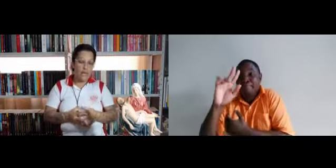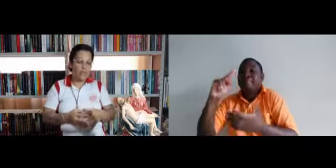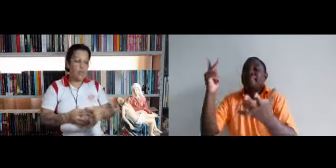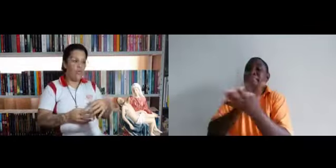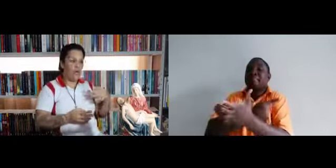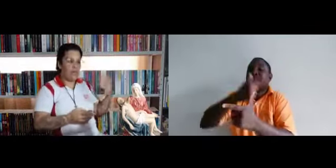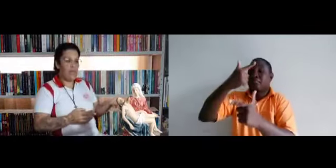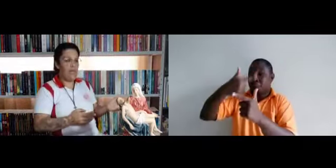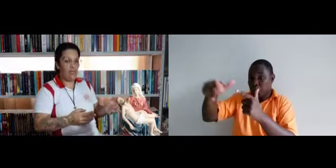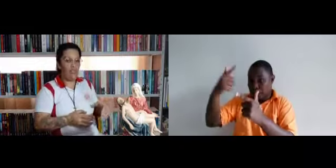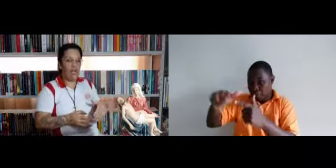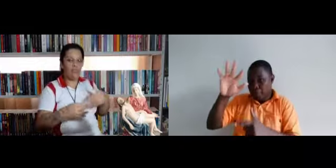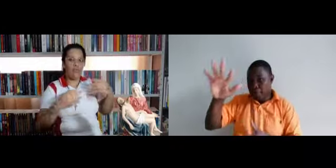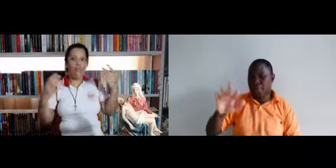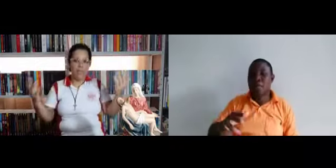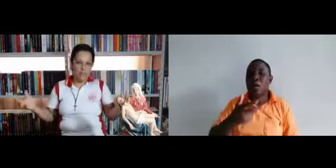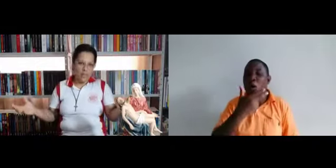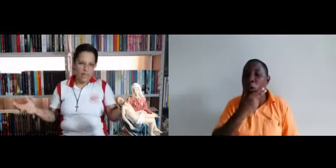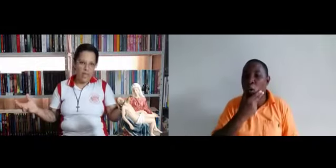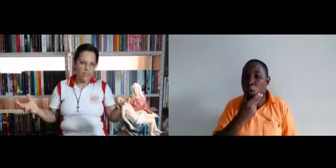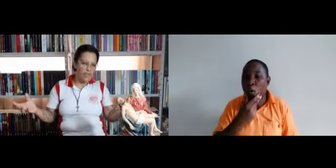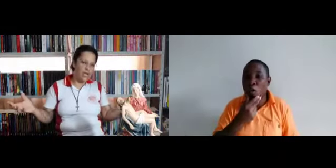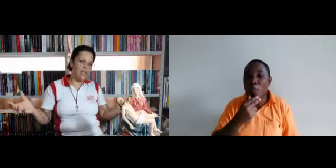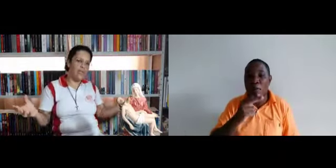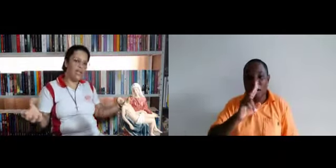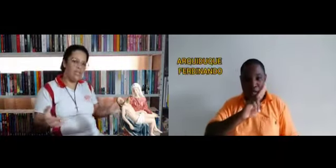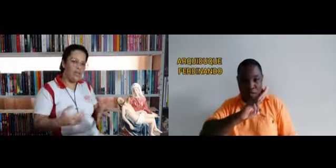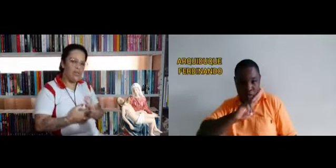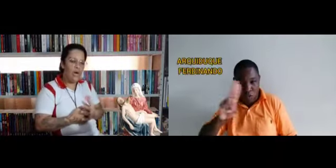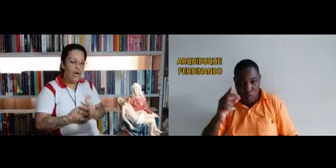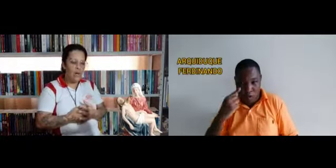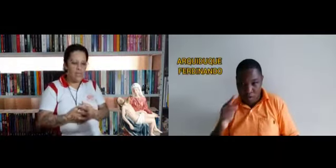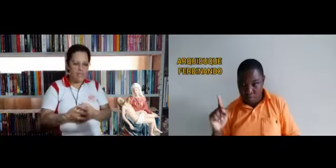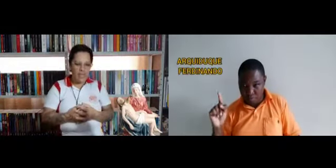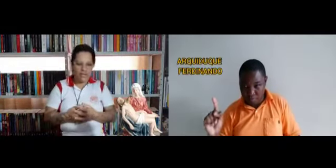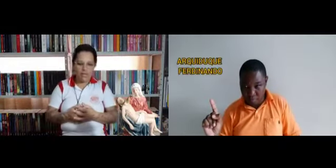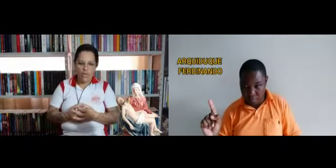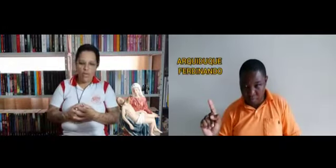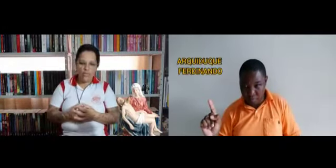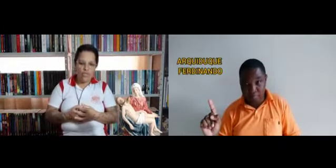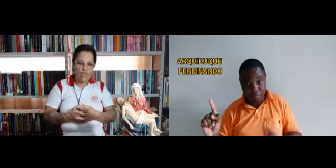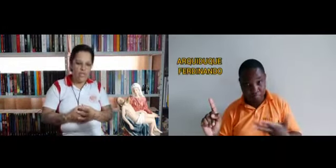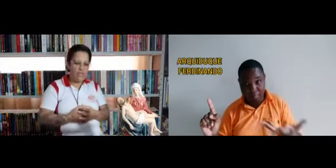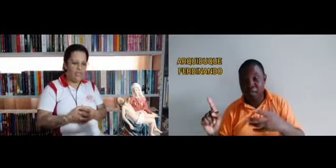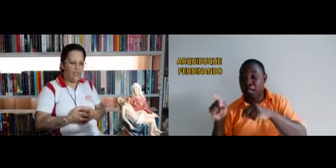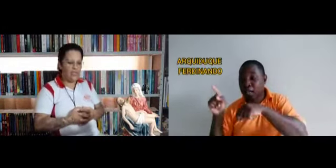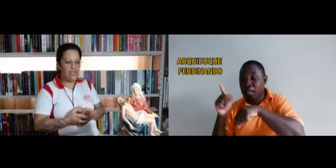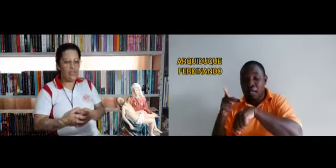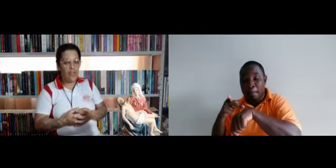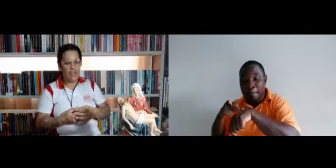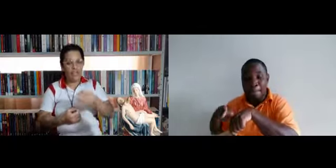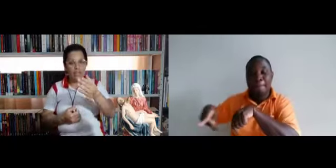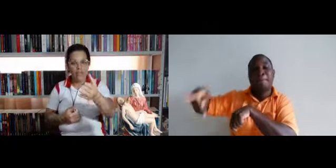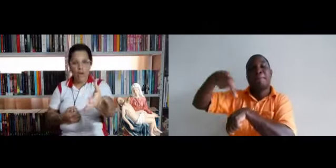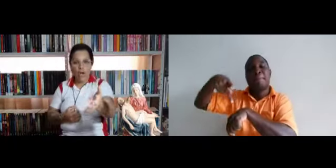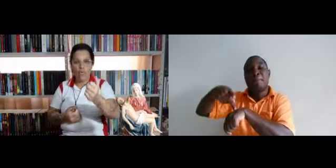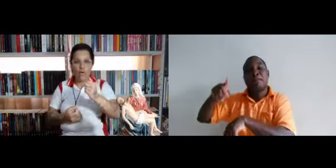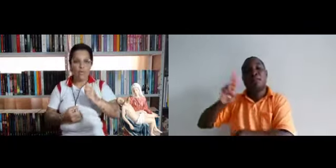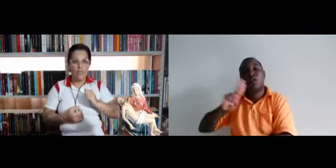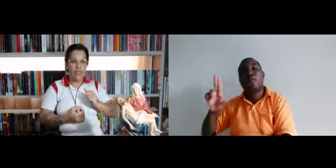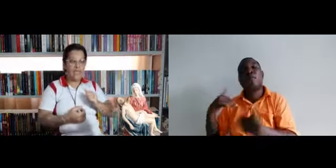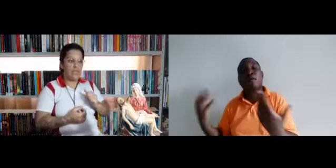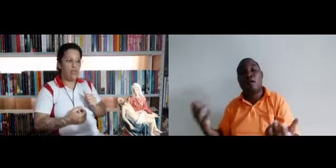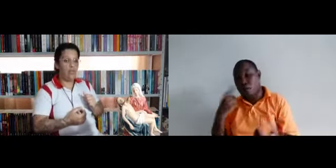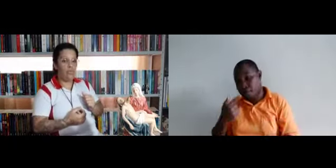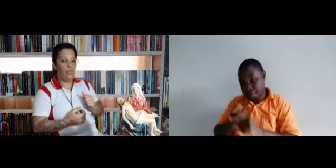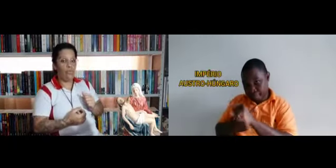início então a Primeira Guerra Mundial. O estopim da Primeira Guerra Mundial, na verdade, é o assassinato de Francisco Ferdinando,